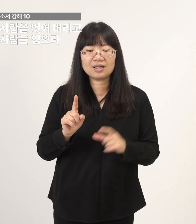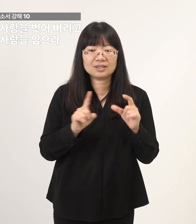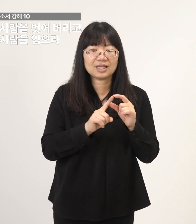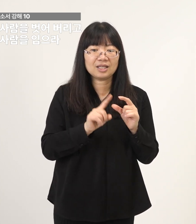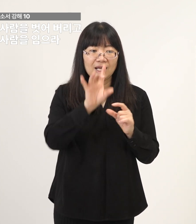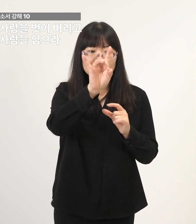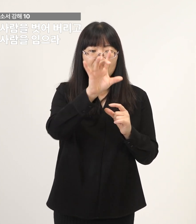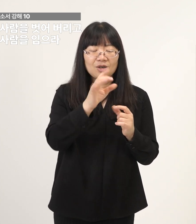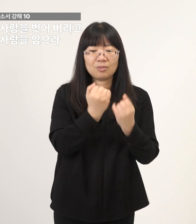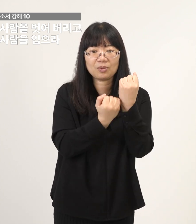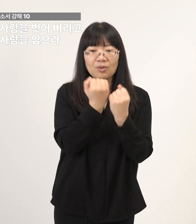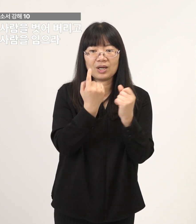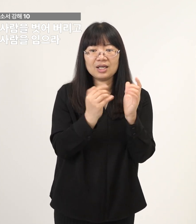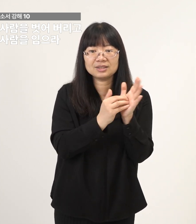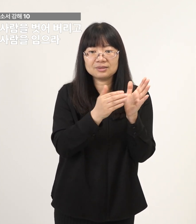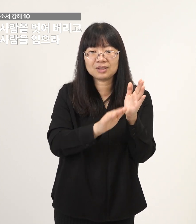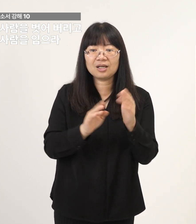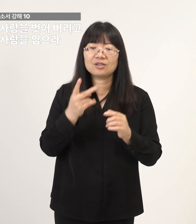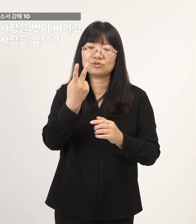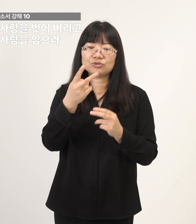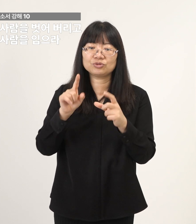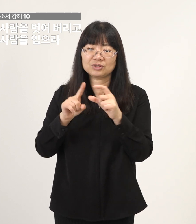번역을 했어요. 근데 원래 이 2단어입니다.